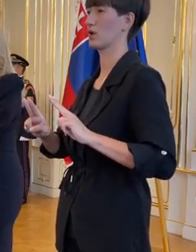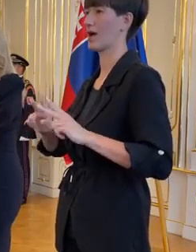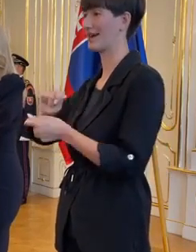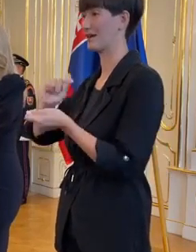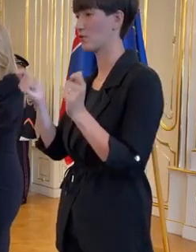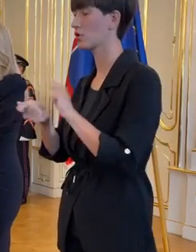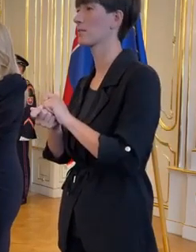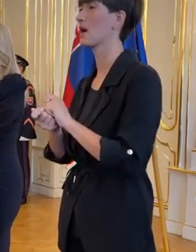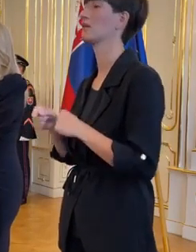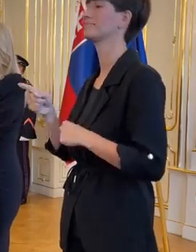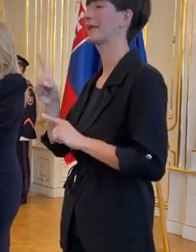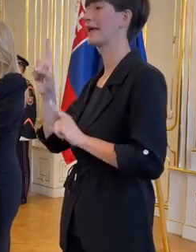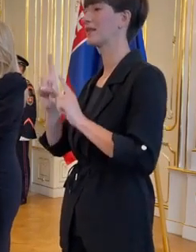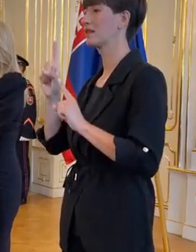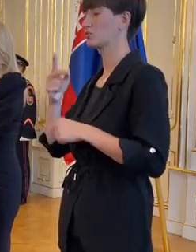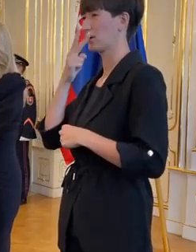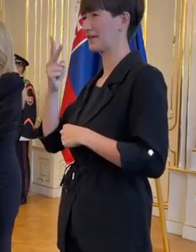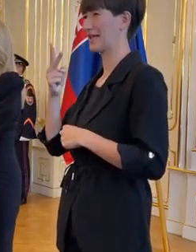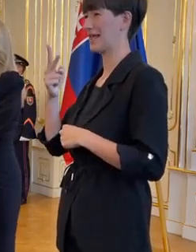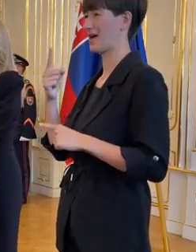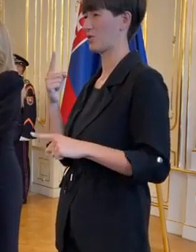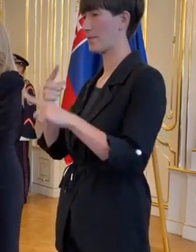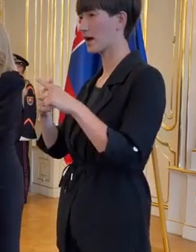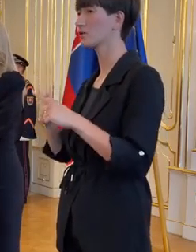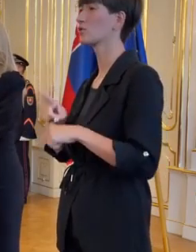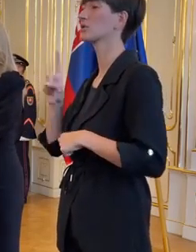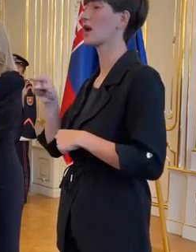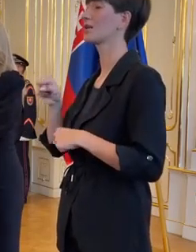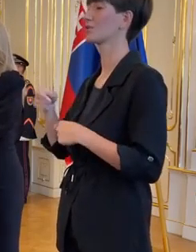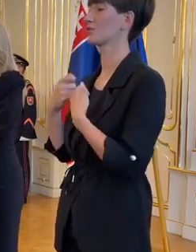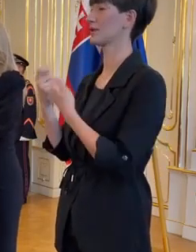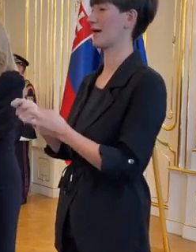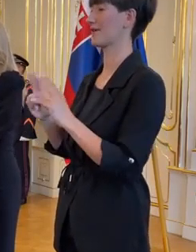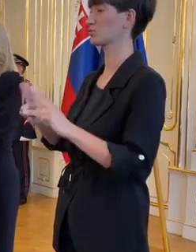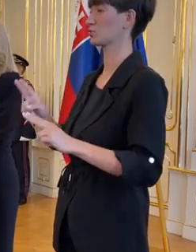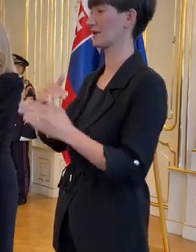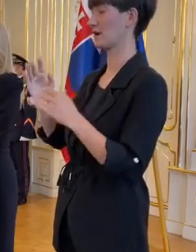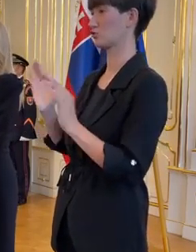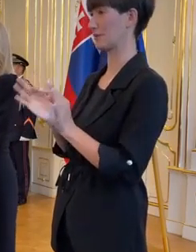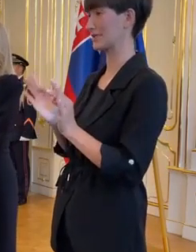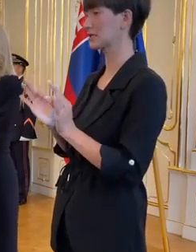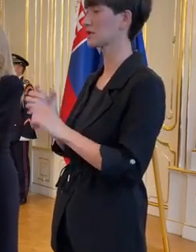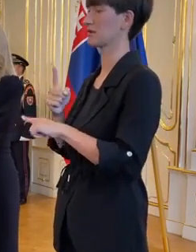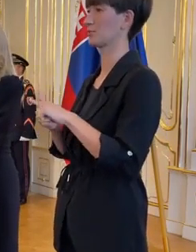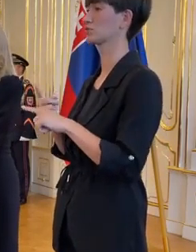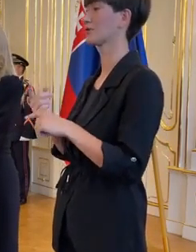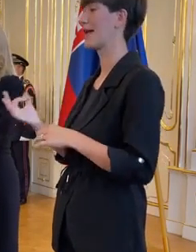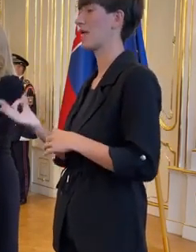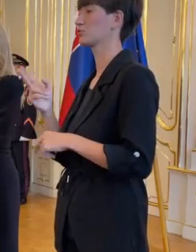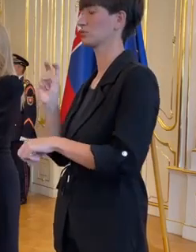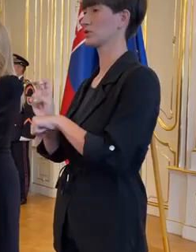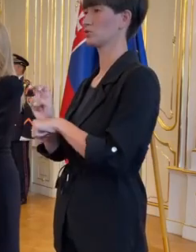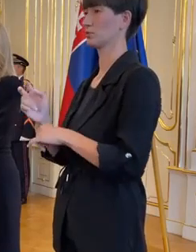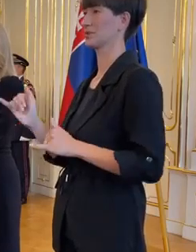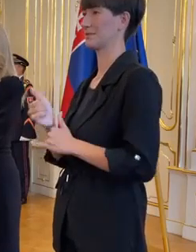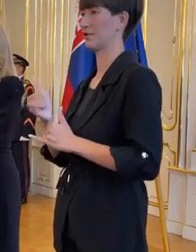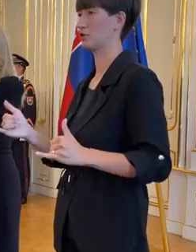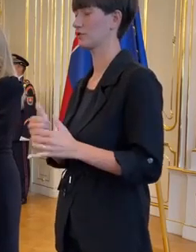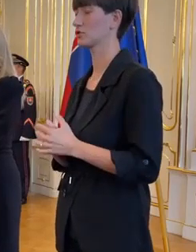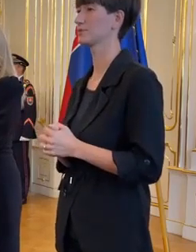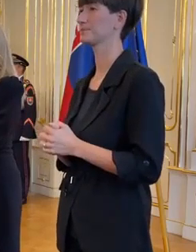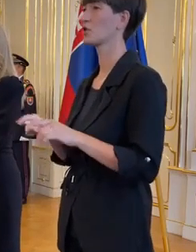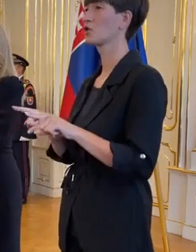bola vnímaná kontroverzne, prinesie väčšiu špecializáciu súdov a dúfajme zlepší aj prístup k spravodlivosti.